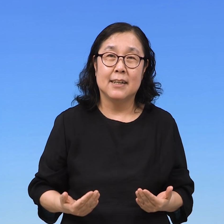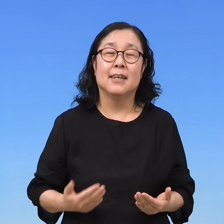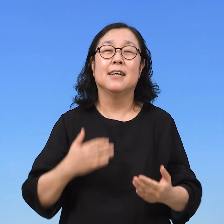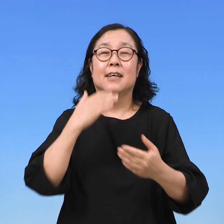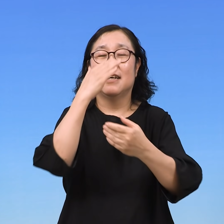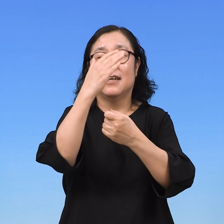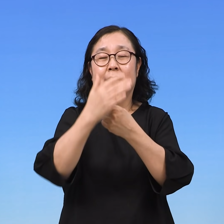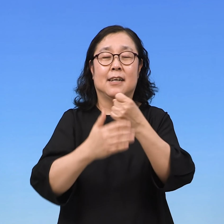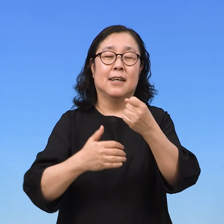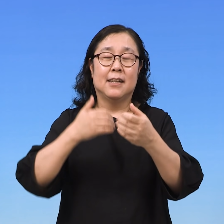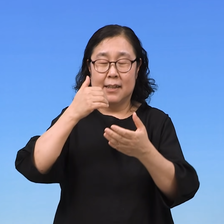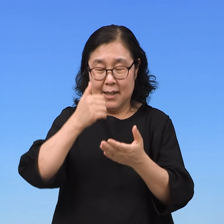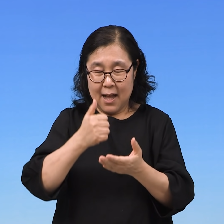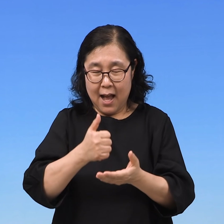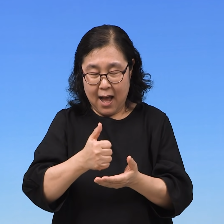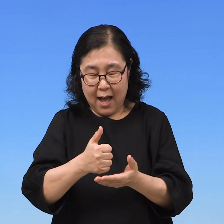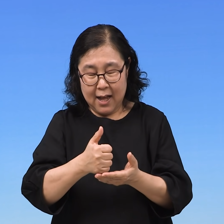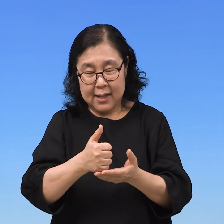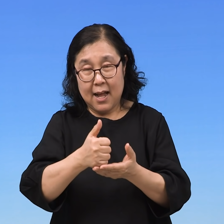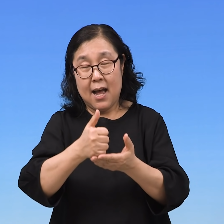하나님의 은혜.